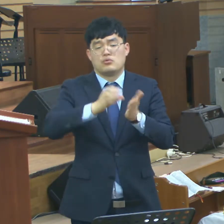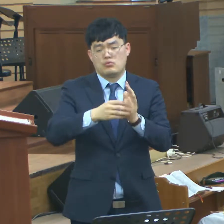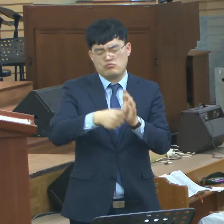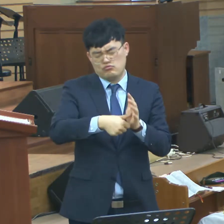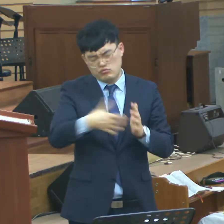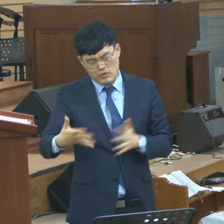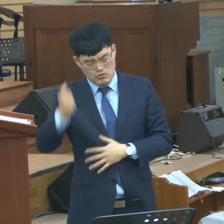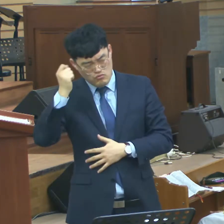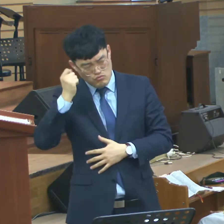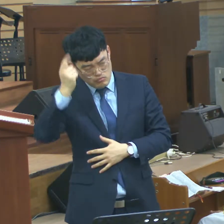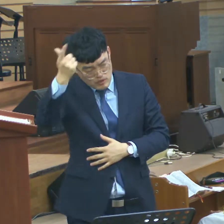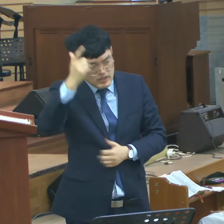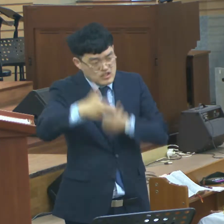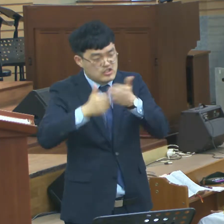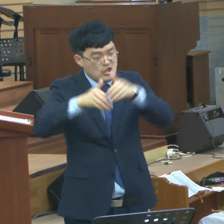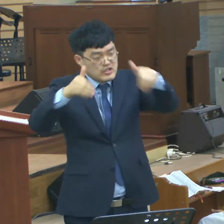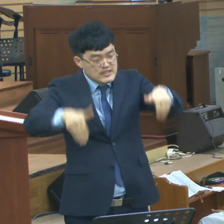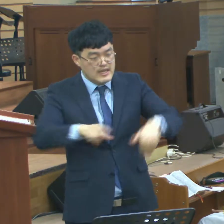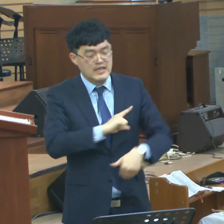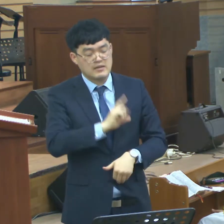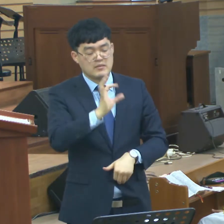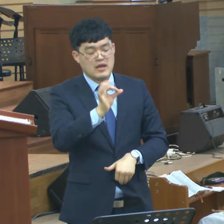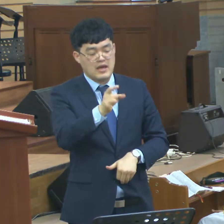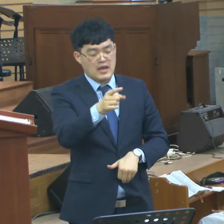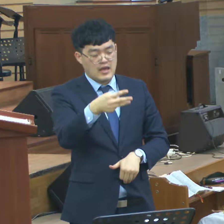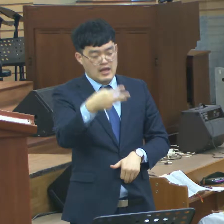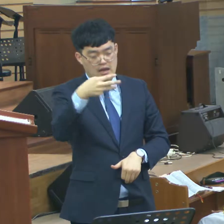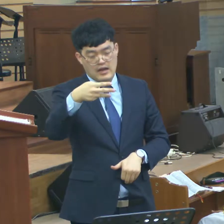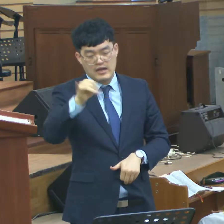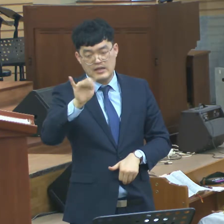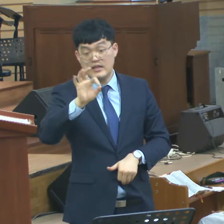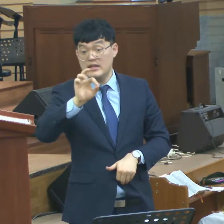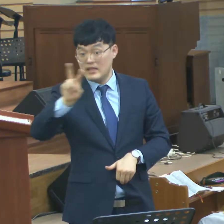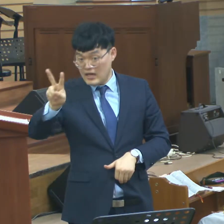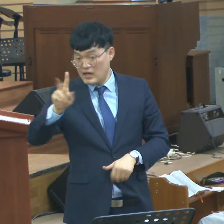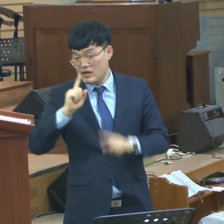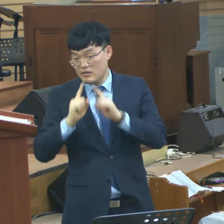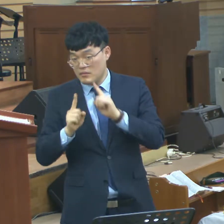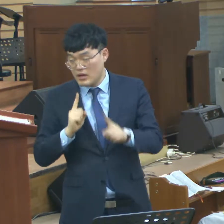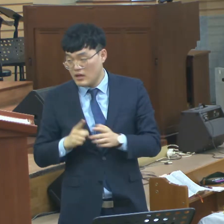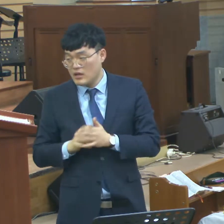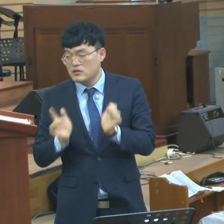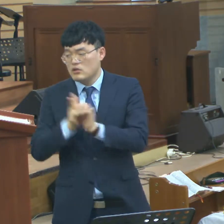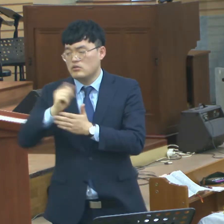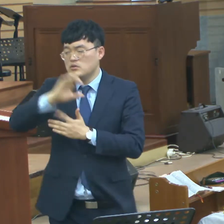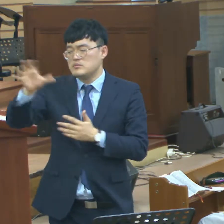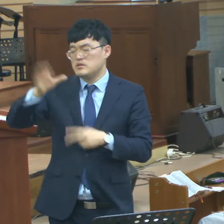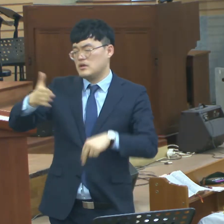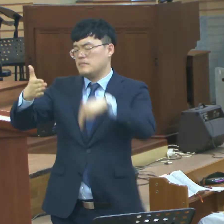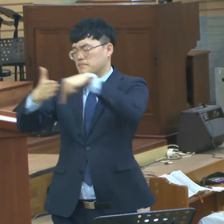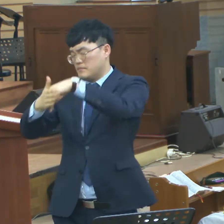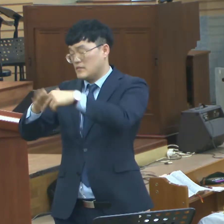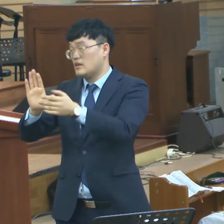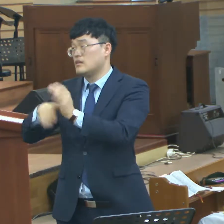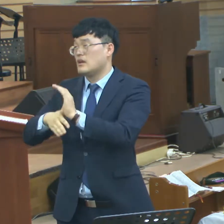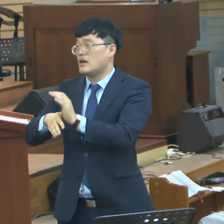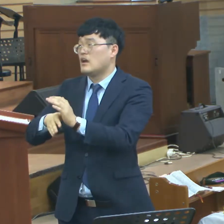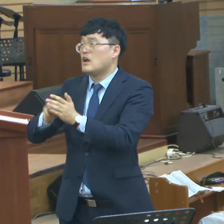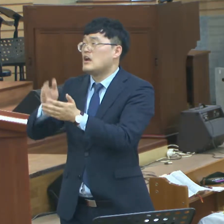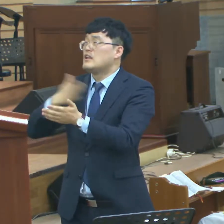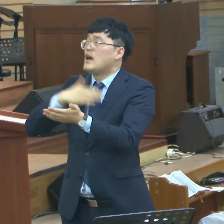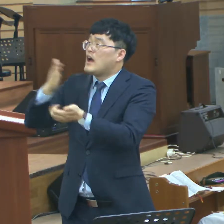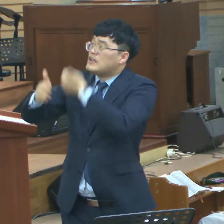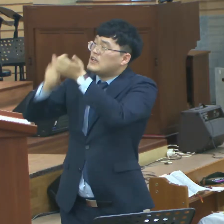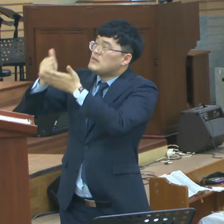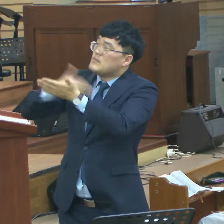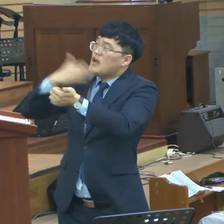예수님이 십자가에 못 박혀 엘리 엘리 라마 사박다니라고 외치니까 사람들이 이렇게 말했어요. 이 사람이 엘리야를 부른다. 가만둬라.